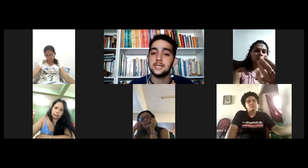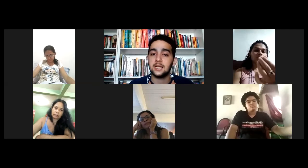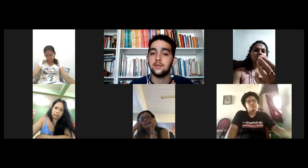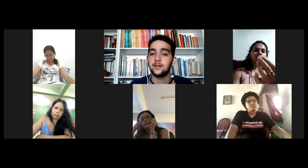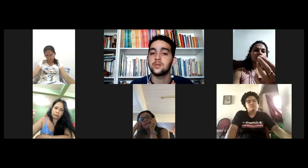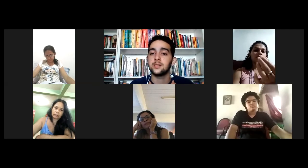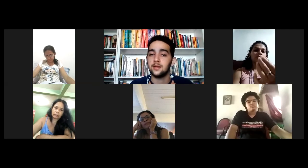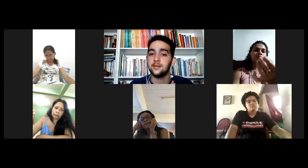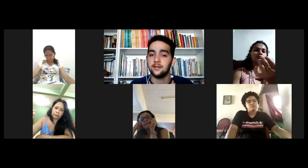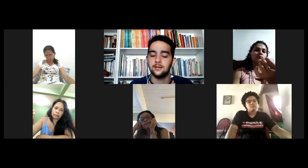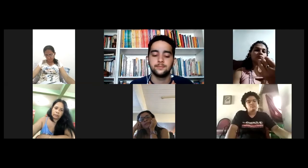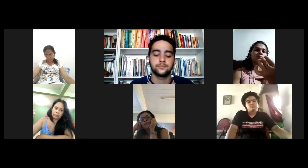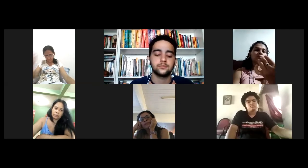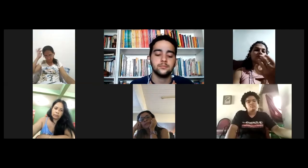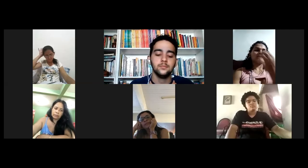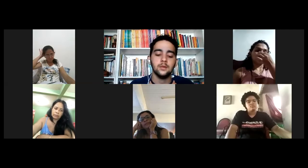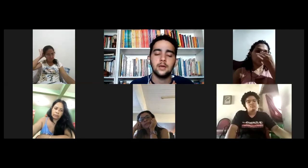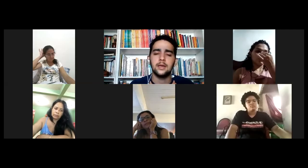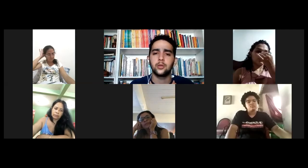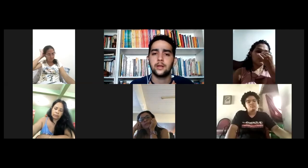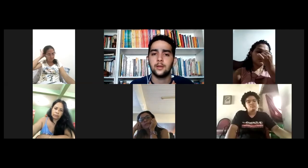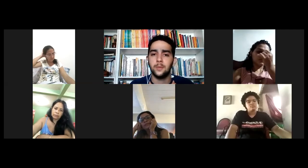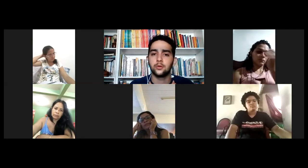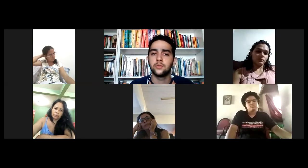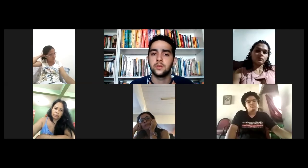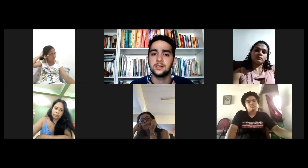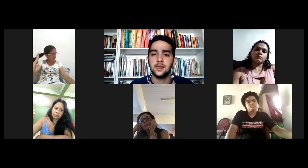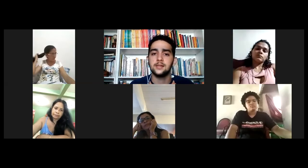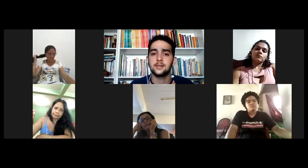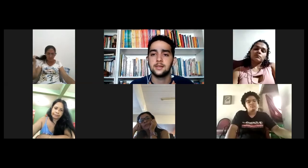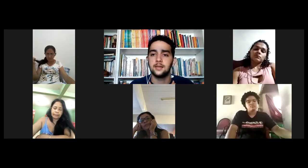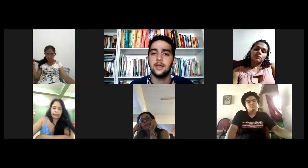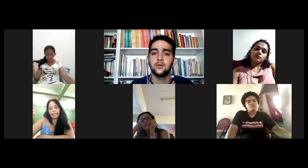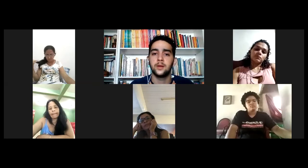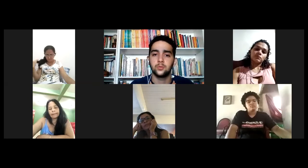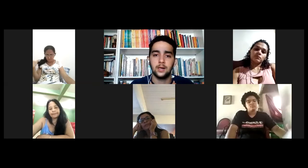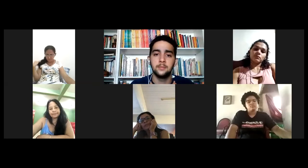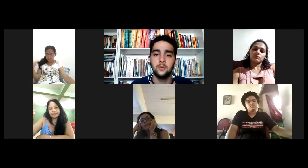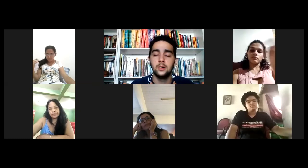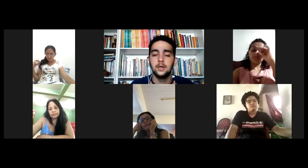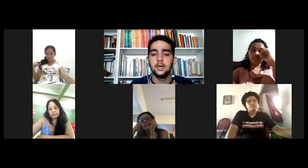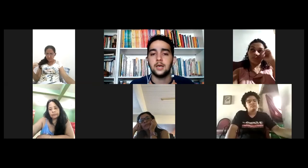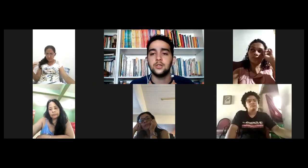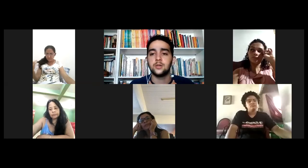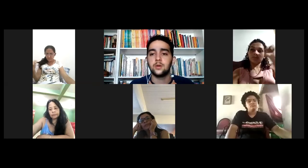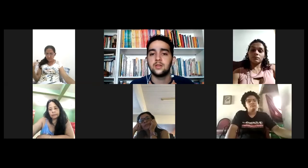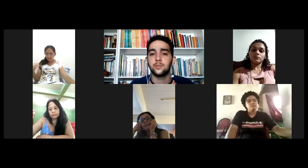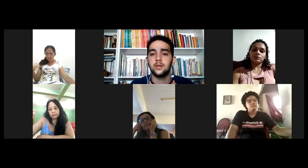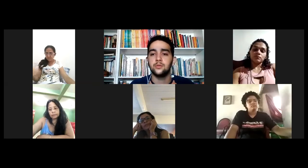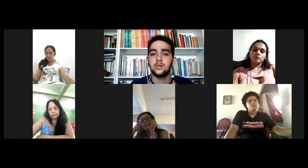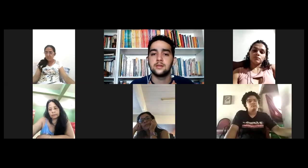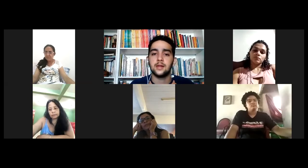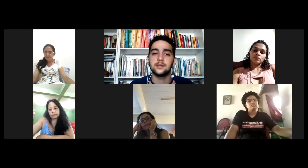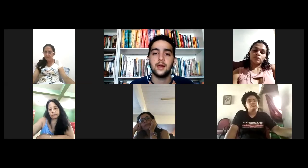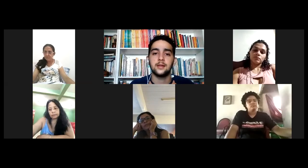ninguém aceitava a língua sinalizada. Entrou até o método francês nessa ideia e o método alemão, que diziam que eles